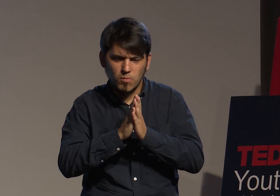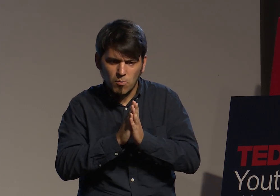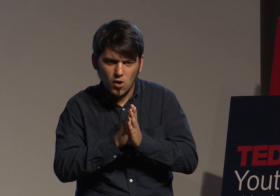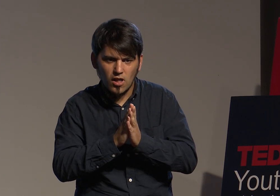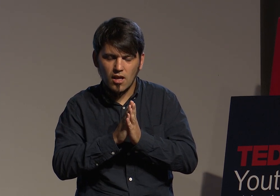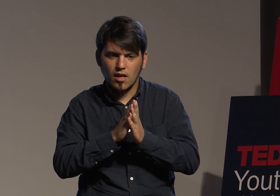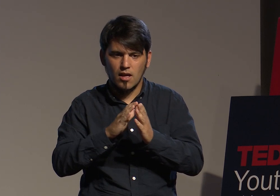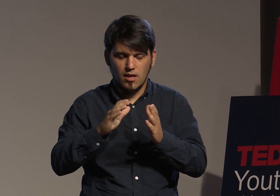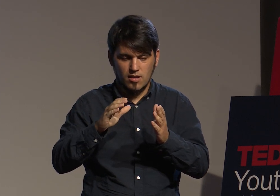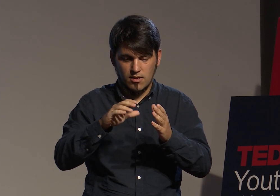Влизам в една институция, помолих